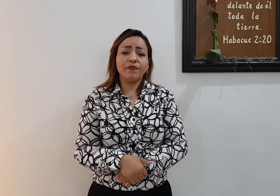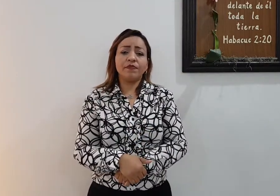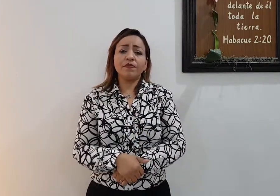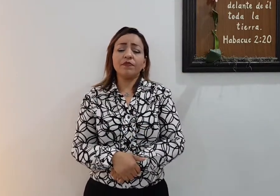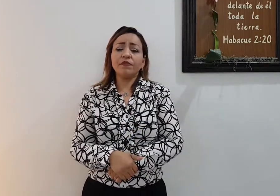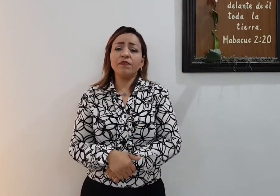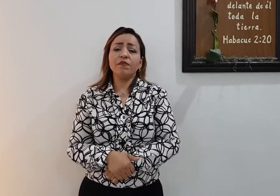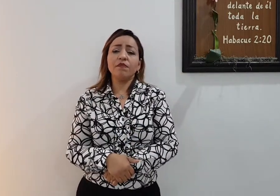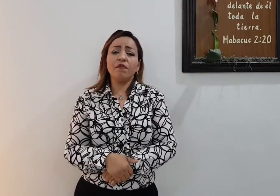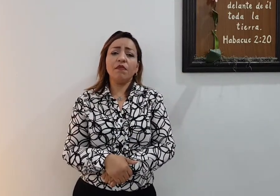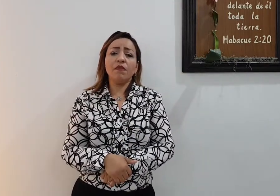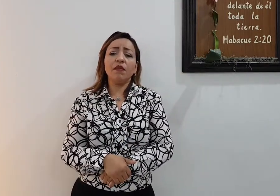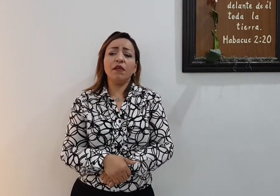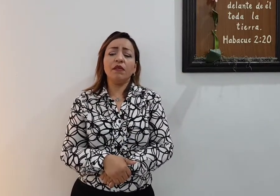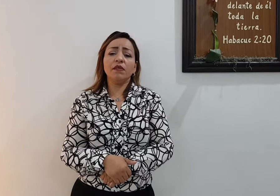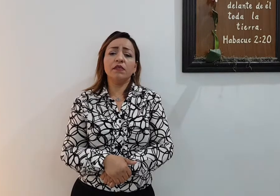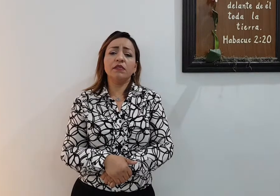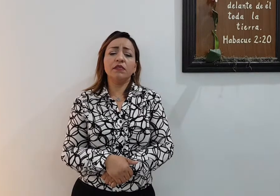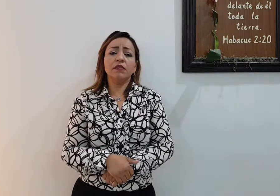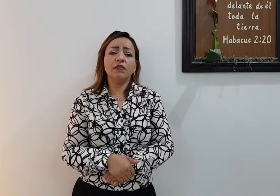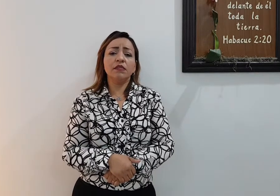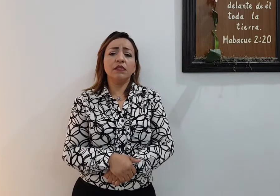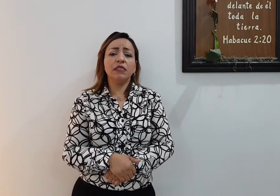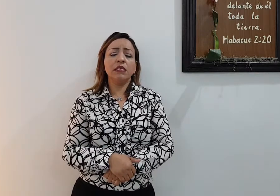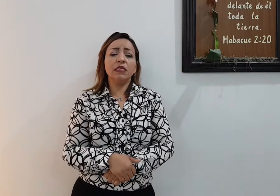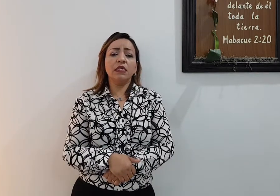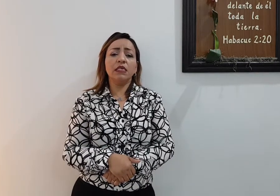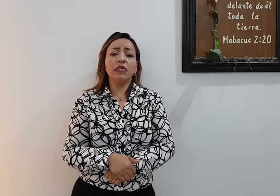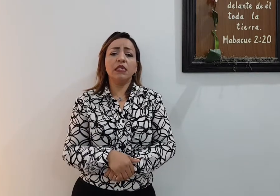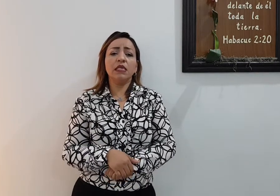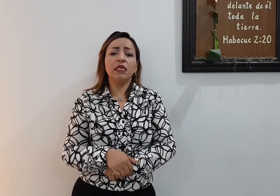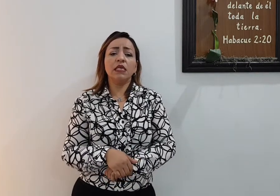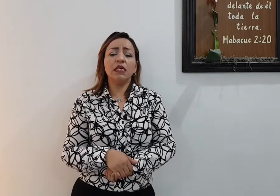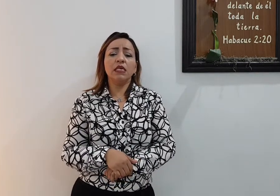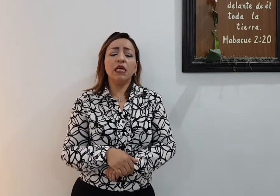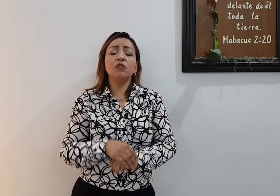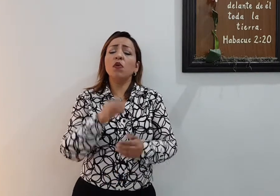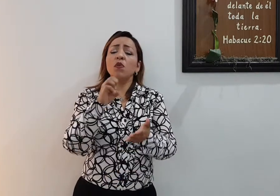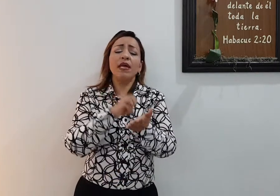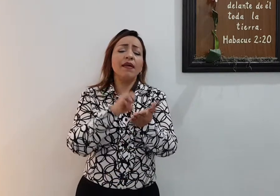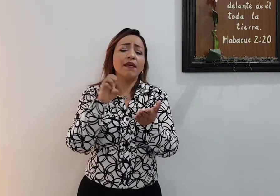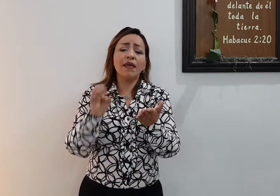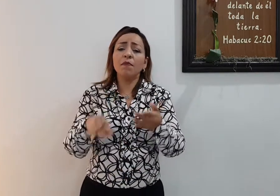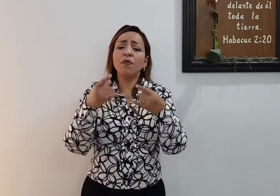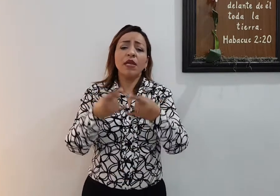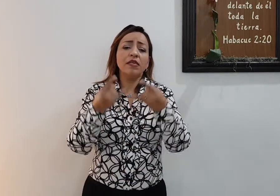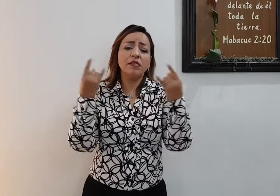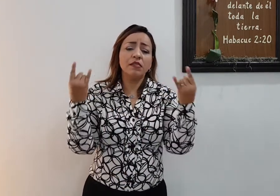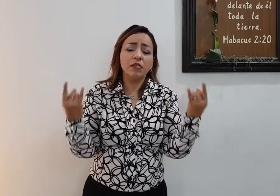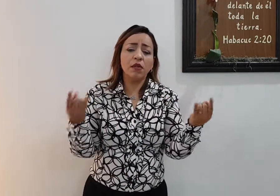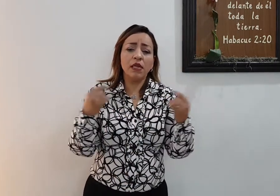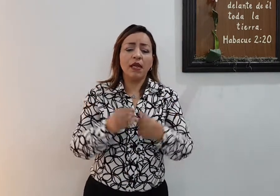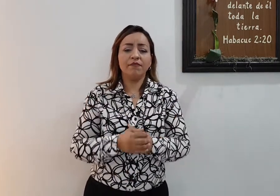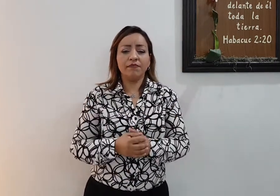Quiero utilizar simplemente, y aquí ya me quedé dormido, hermanos, perdón. Quiero utilizar